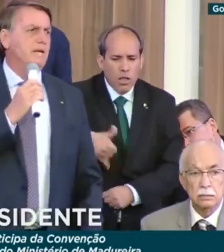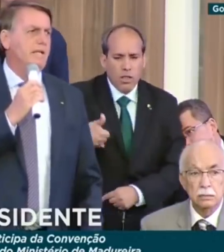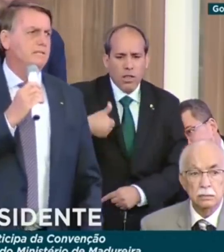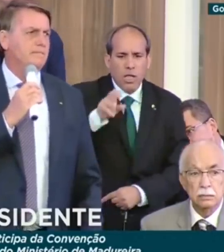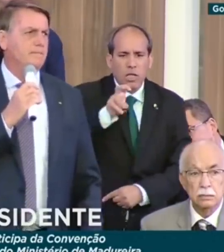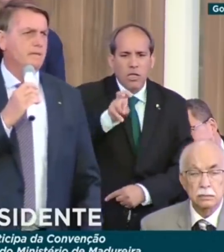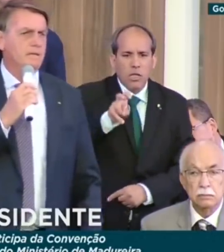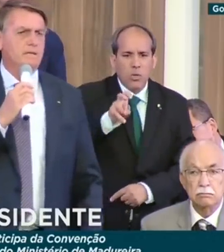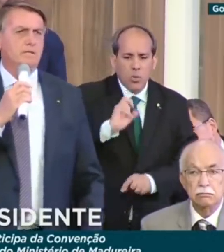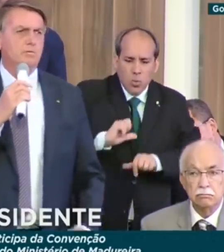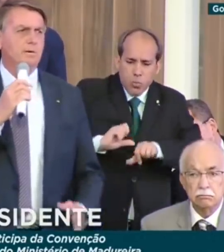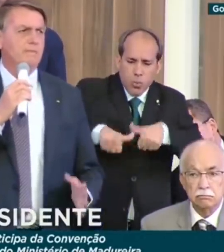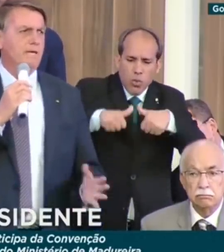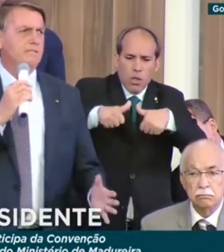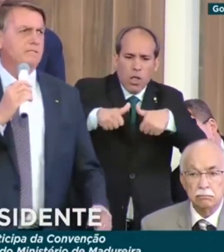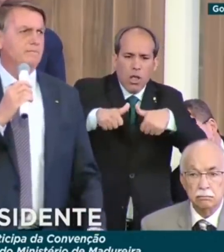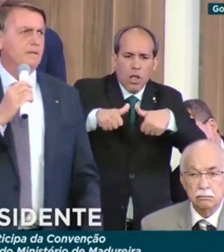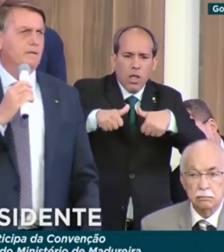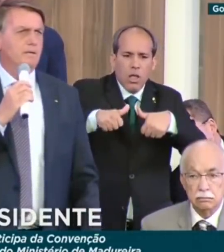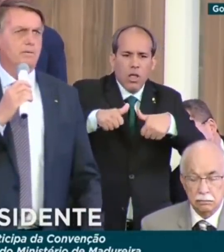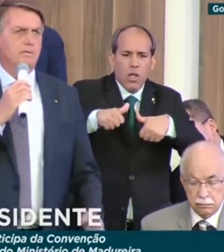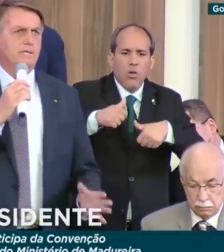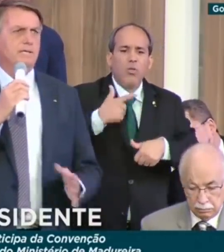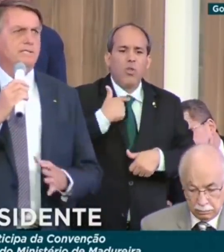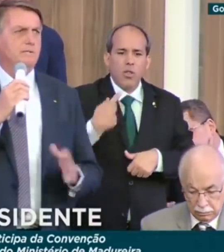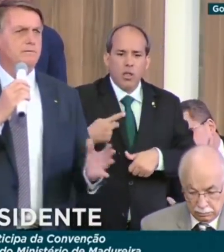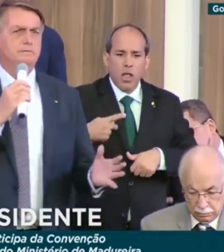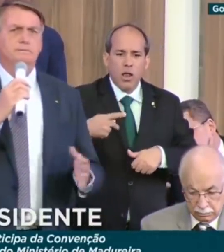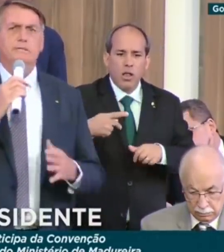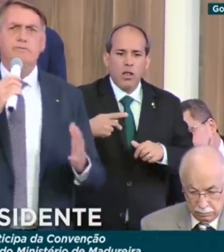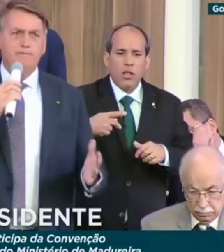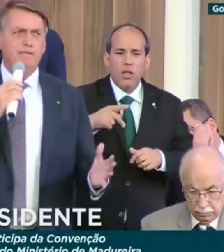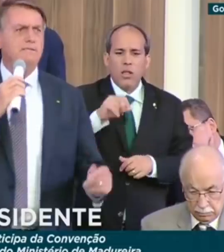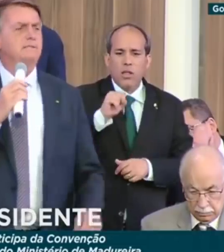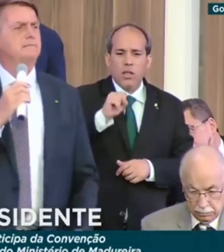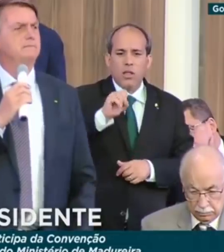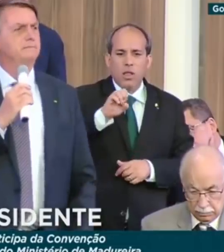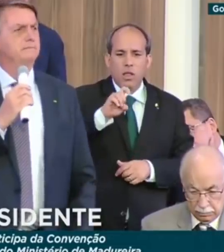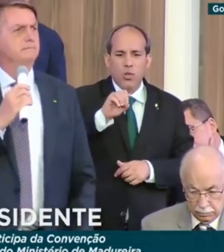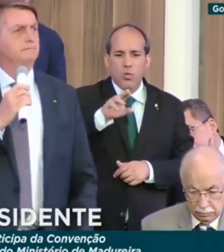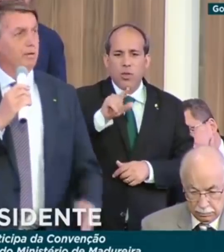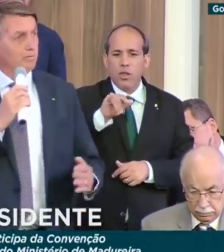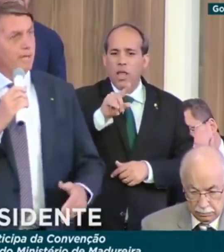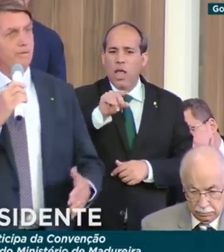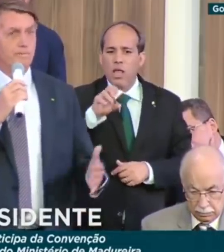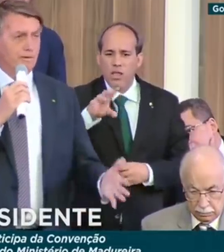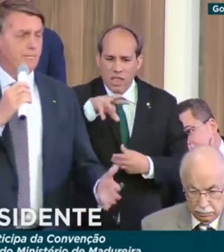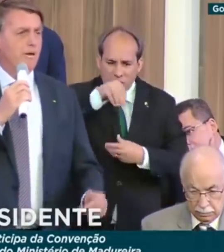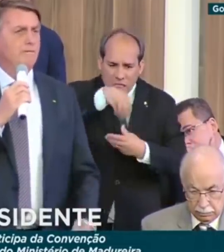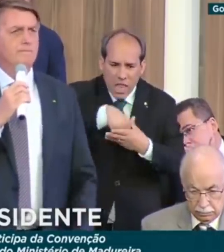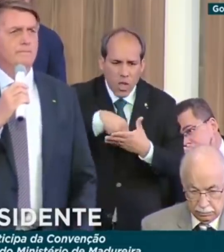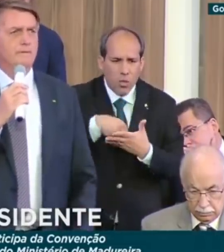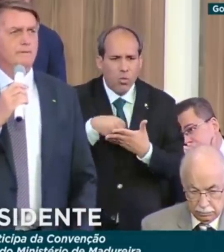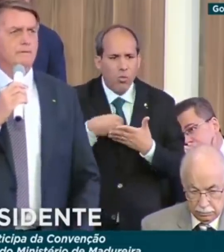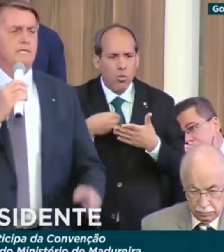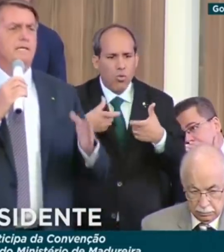anos de idade, num ambiente onde elas são reféns, para o bem ou para o